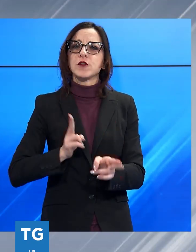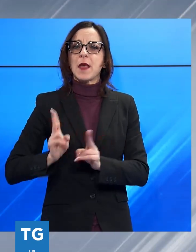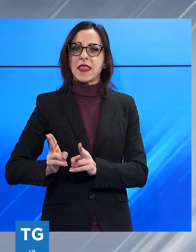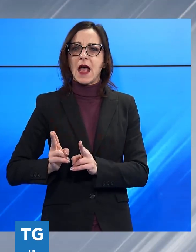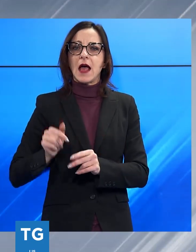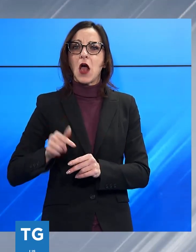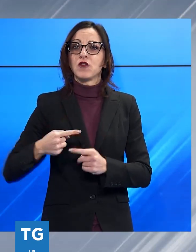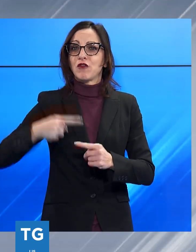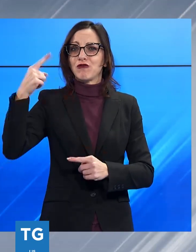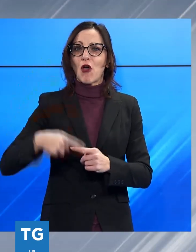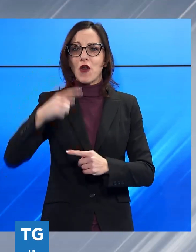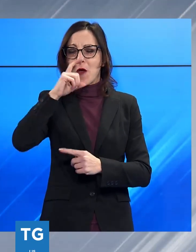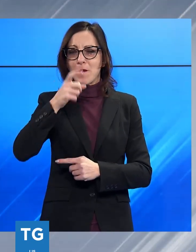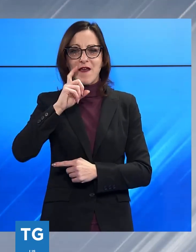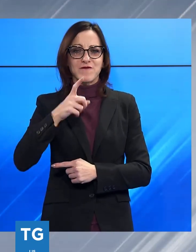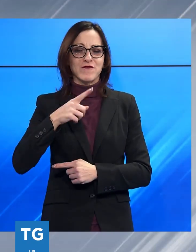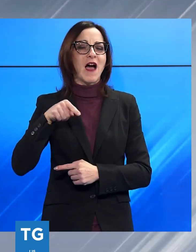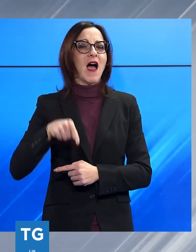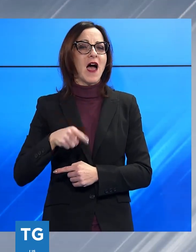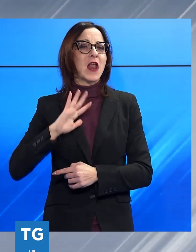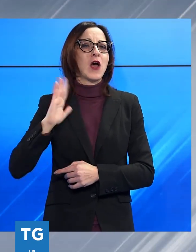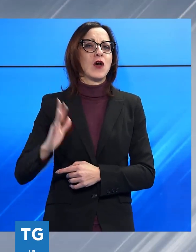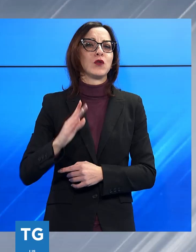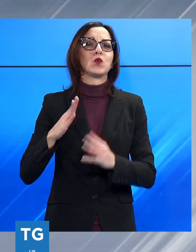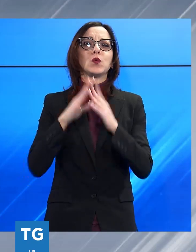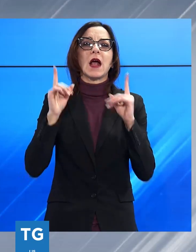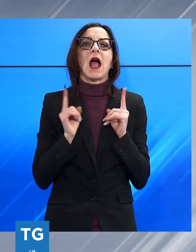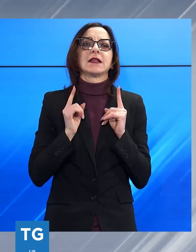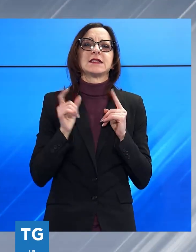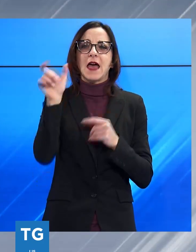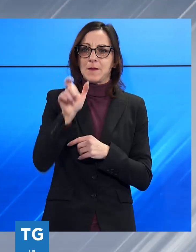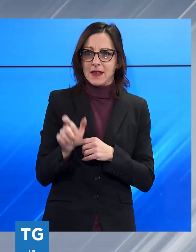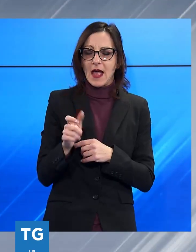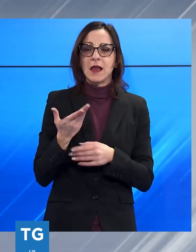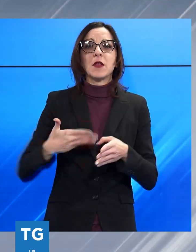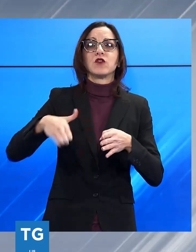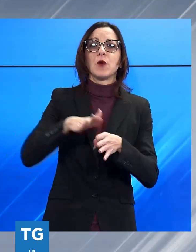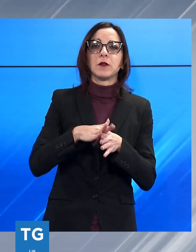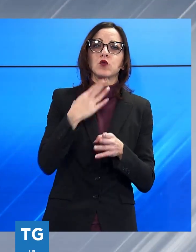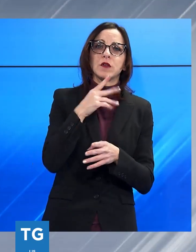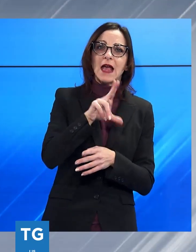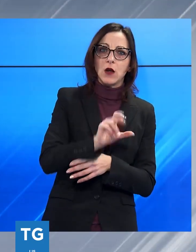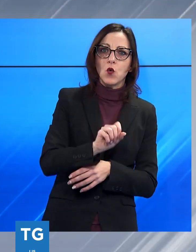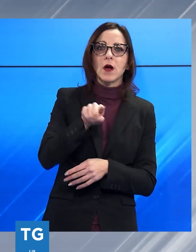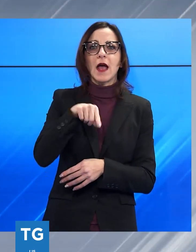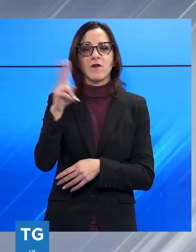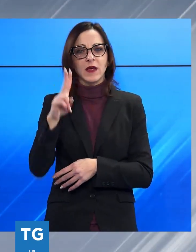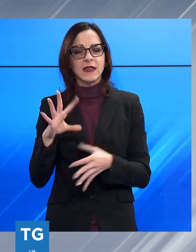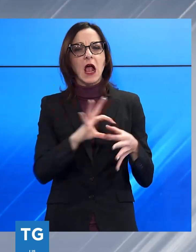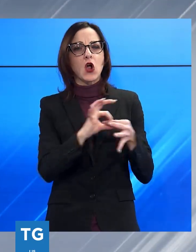il giorno dell'epifania quindi è un po' in tutte le caserme d'Italia ma a Versilia e San Luca di Lucca congiuntamente con polizia e